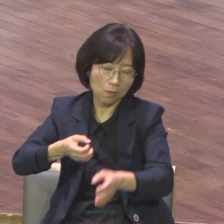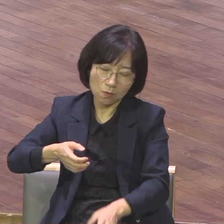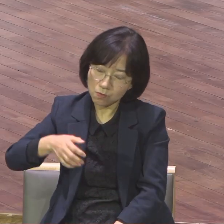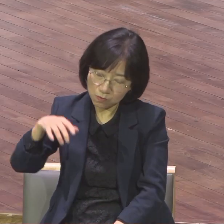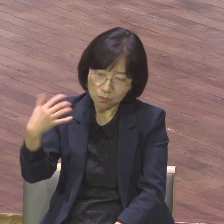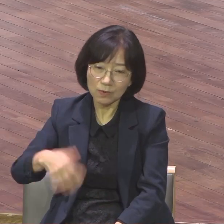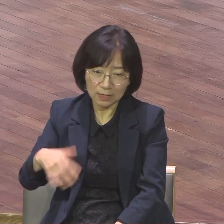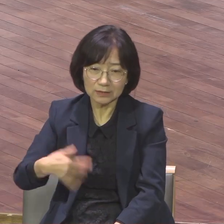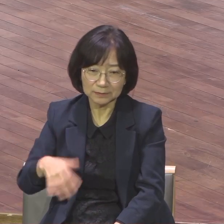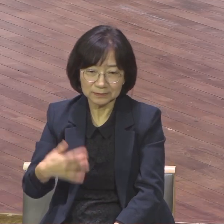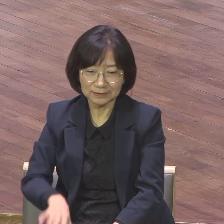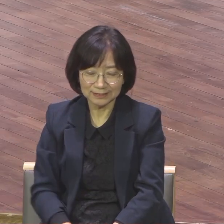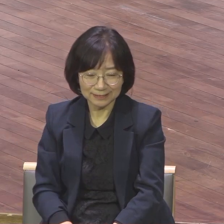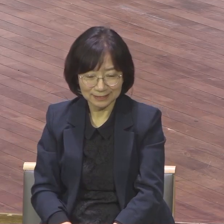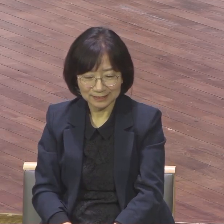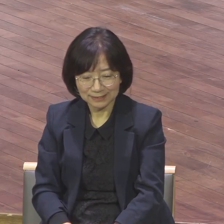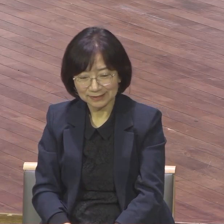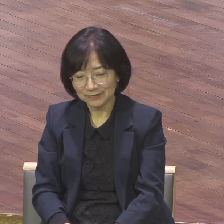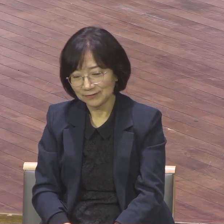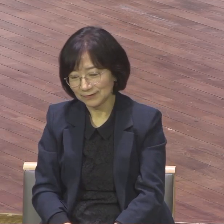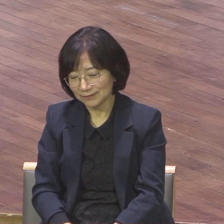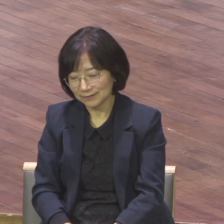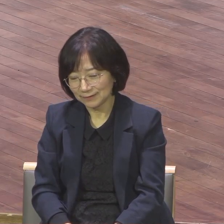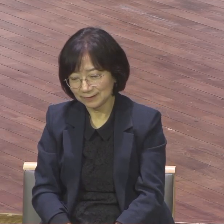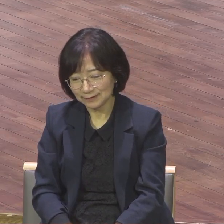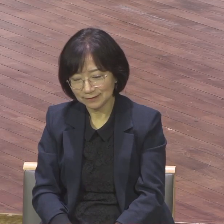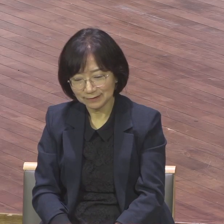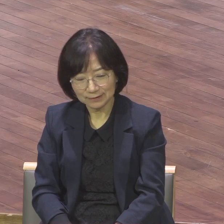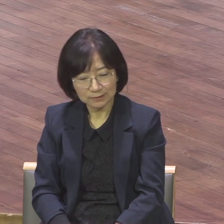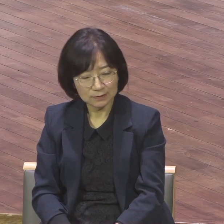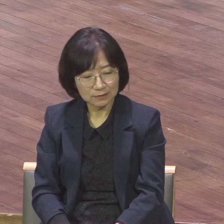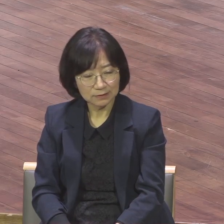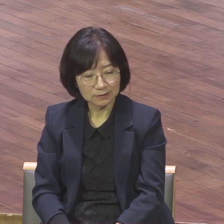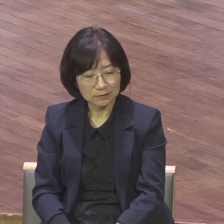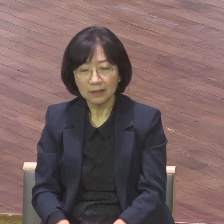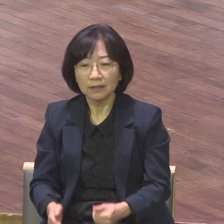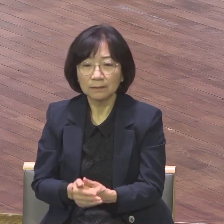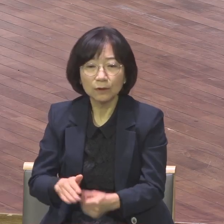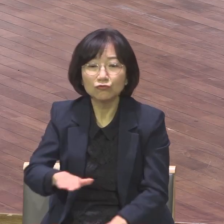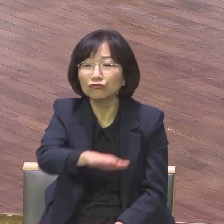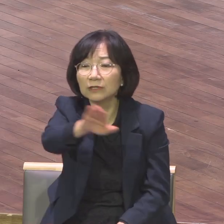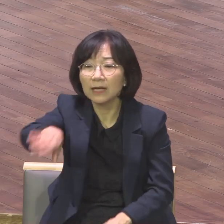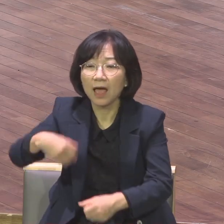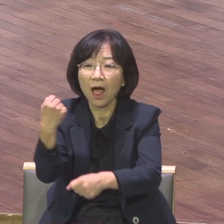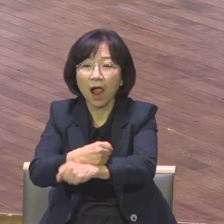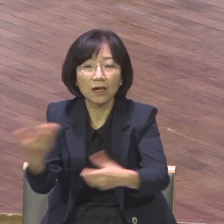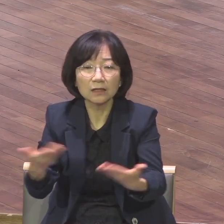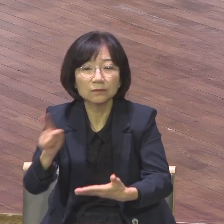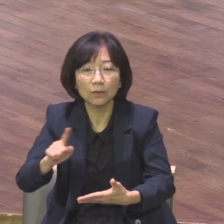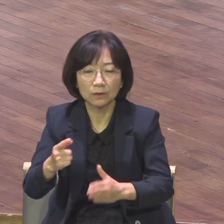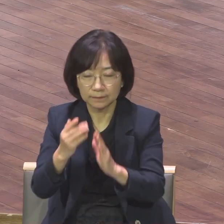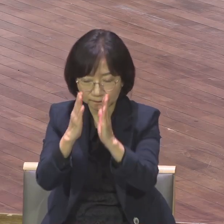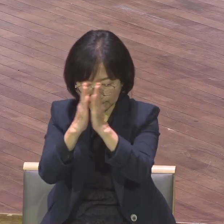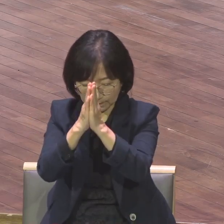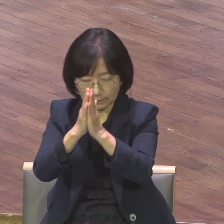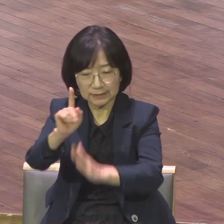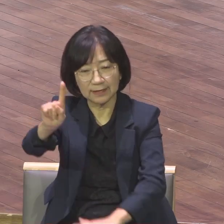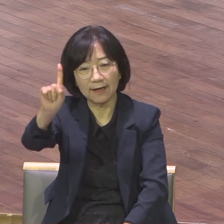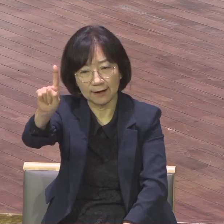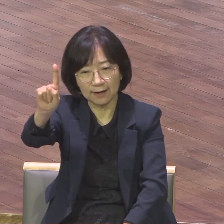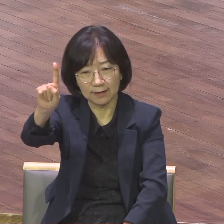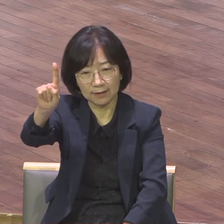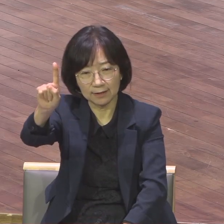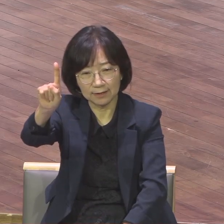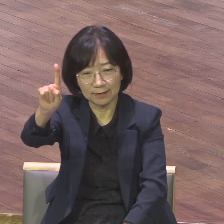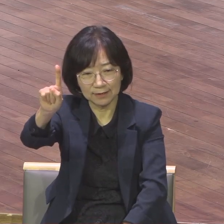그래서 우리가요 할 것은 다른 게 아니에요. 다른 거 없어요. 기도밖에 없어요. 기도라는 사실.